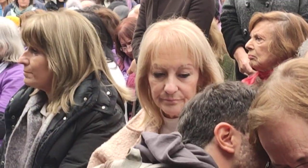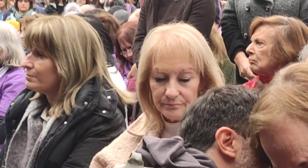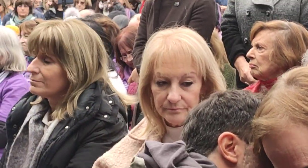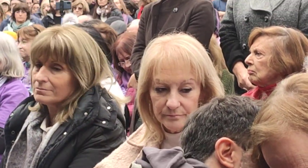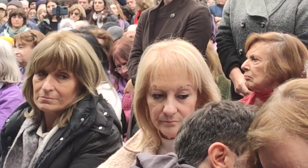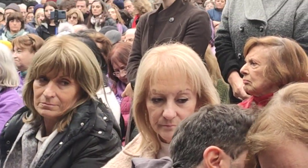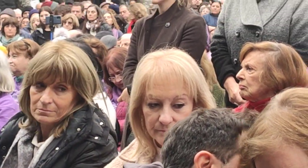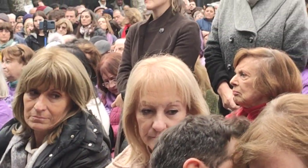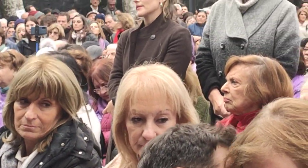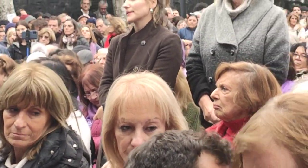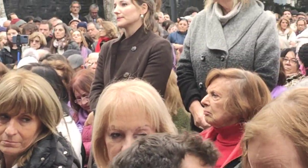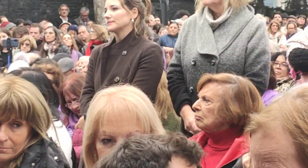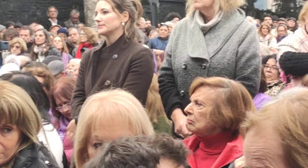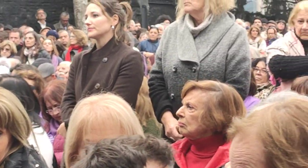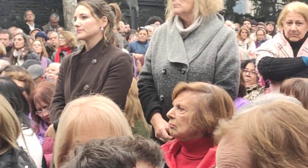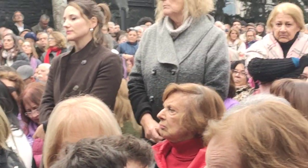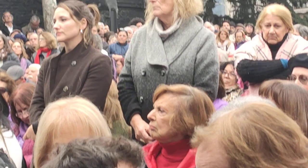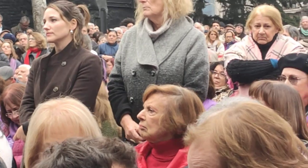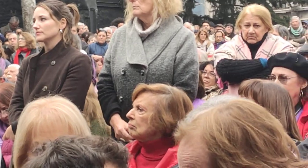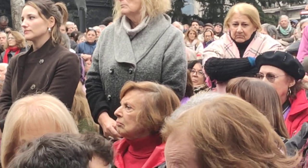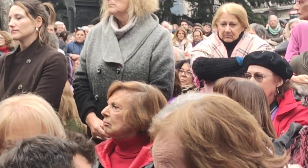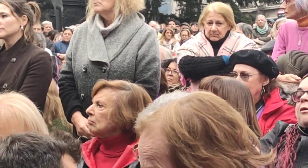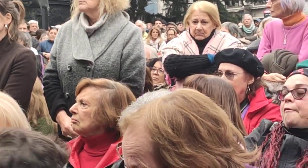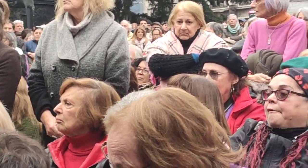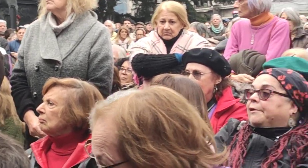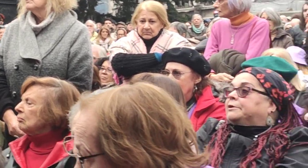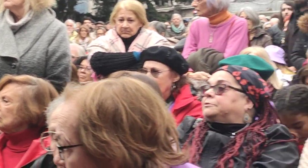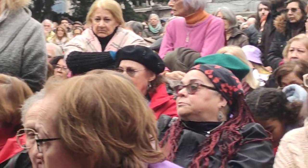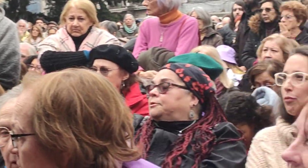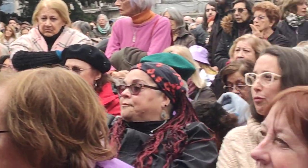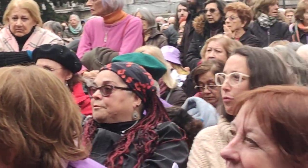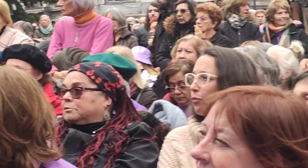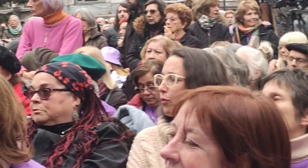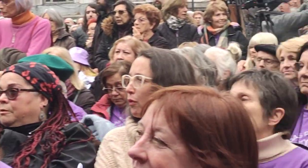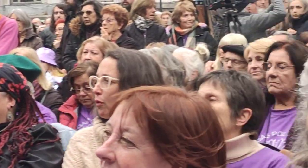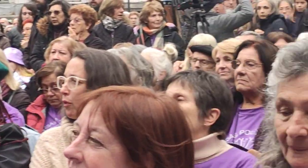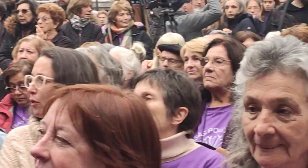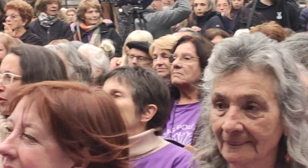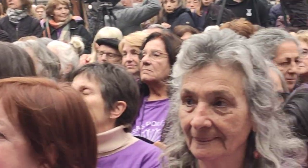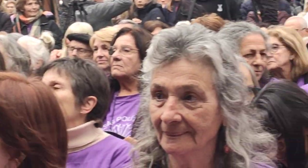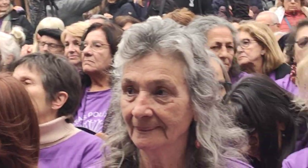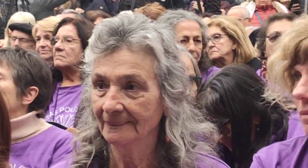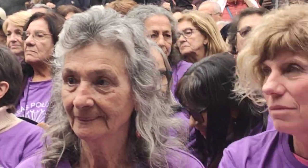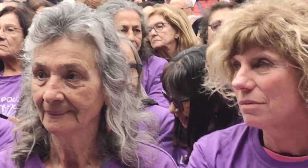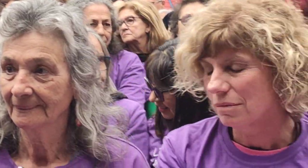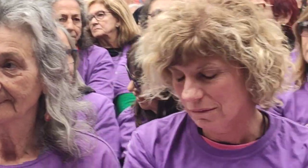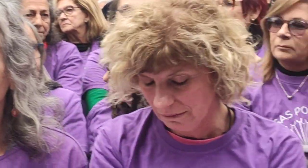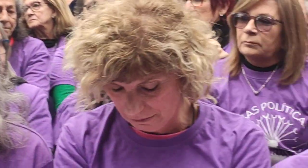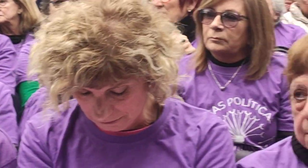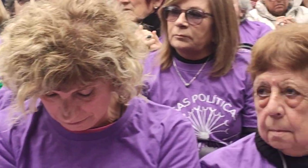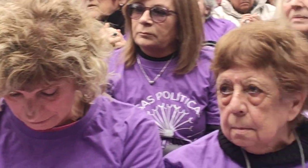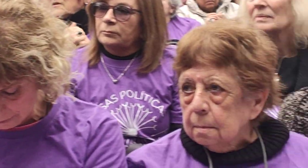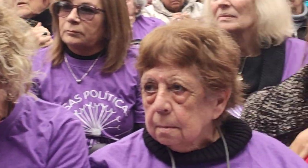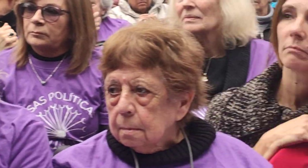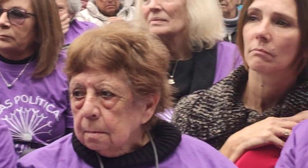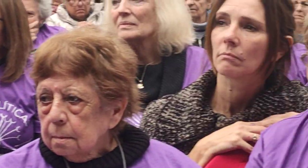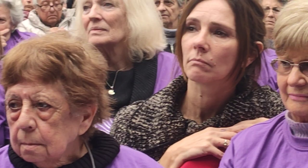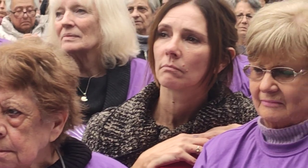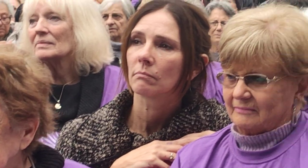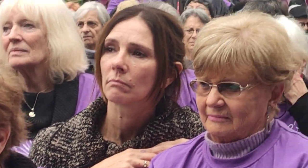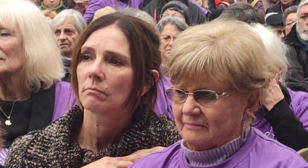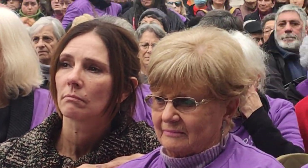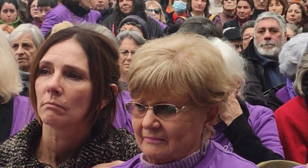que les tocó a este régimen terrorista y saludamos en especial a las mujeres expresas políticas que hoy están